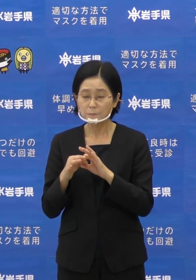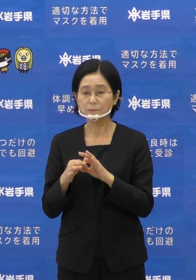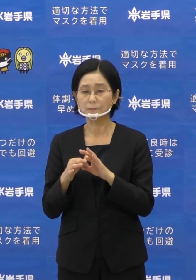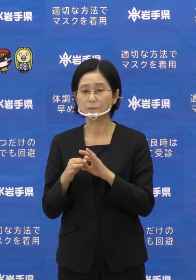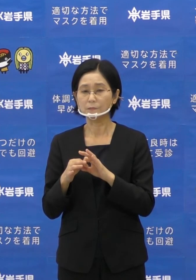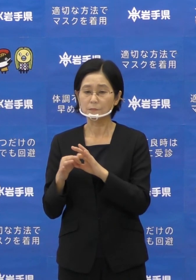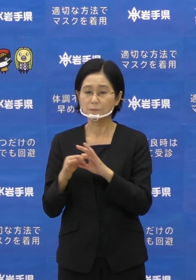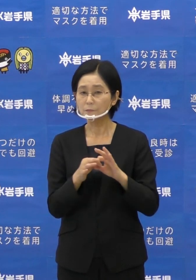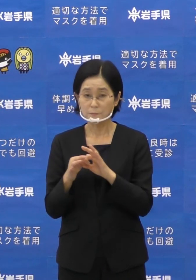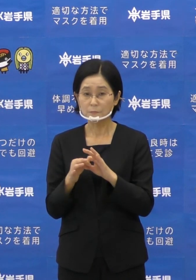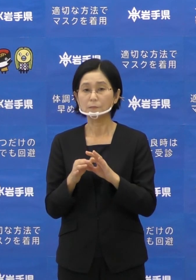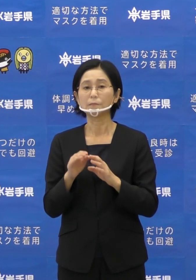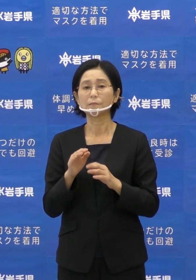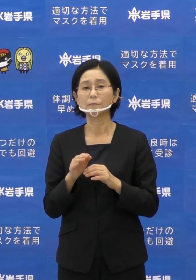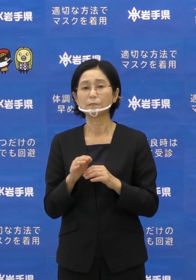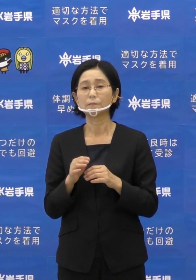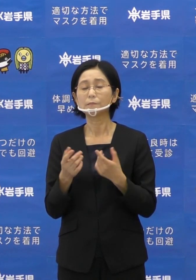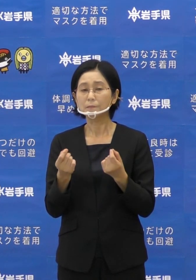つにして、